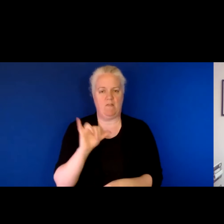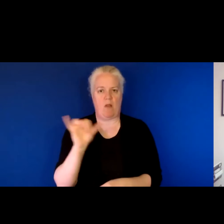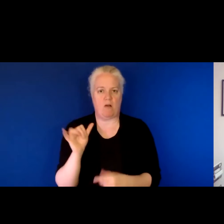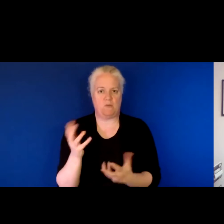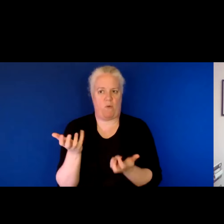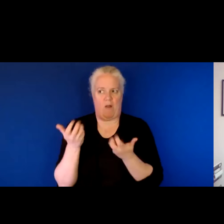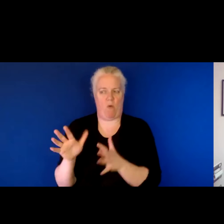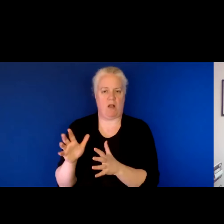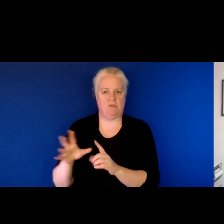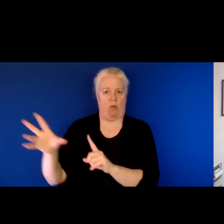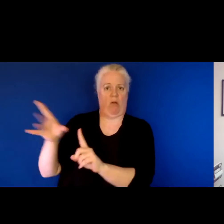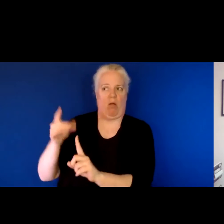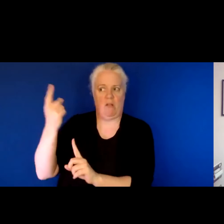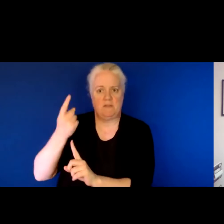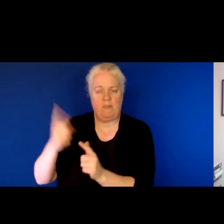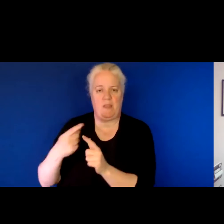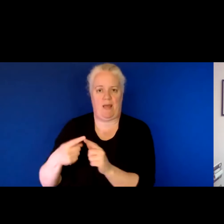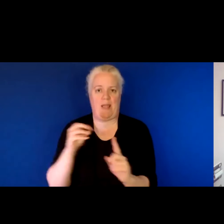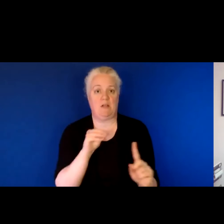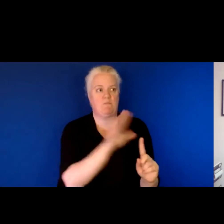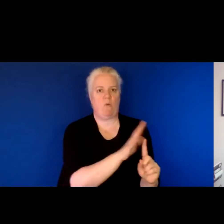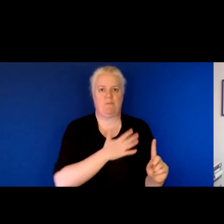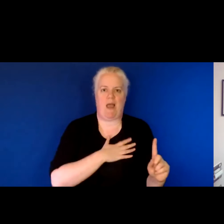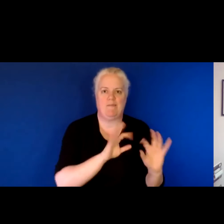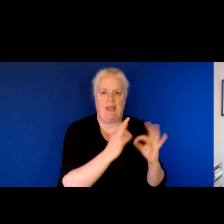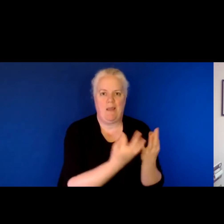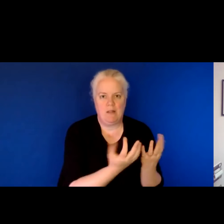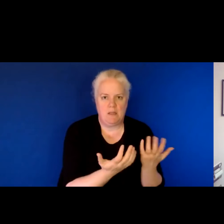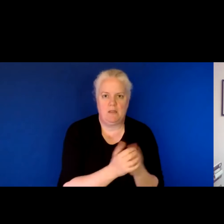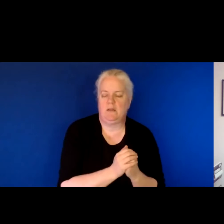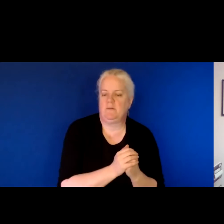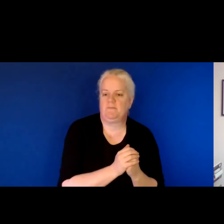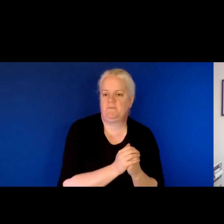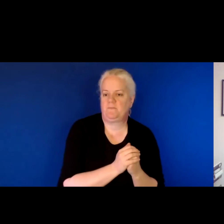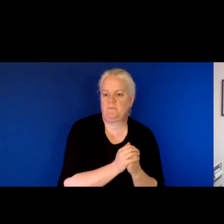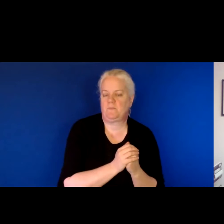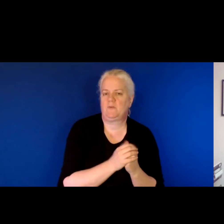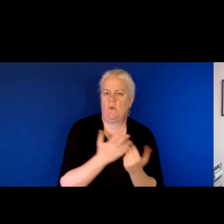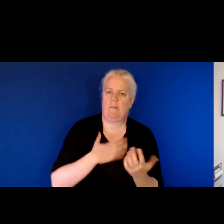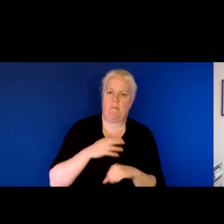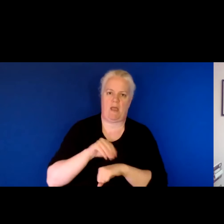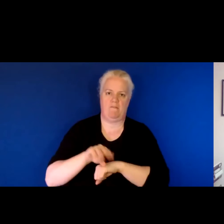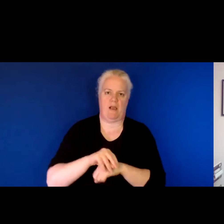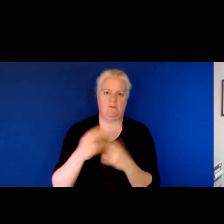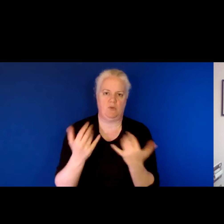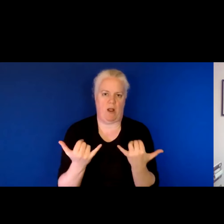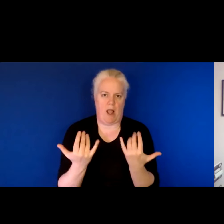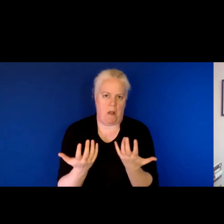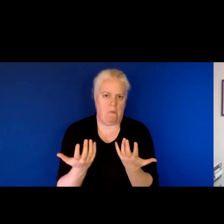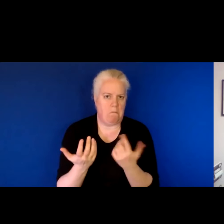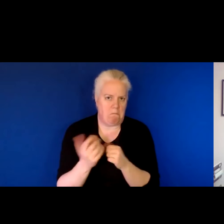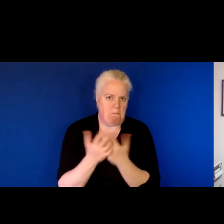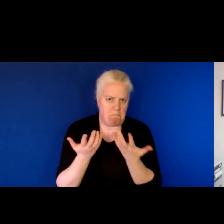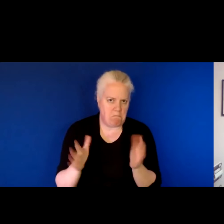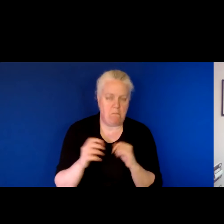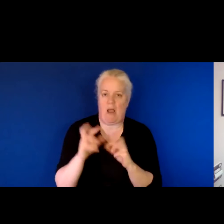也是需要是不单是保护自己，也是保护你身边的人，特别